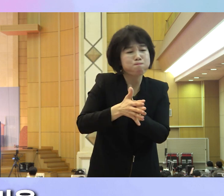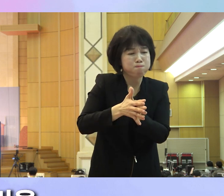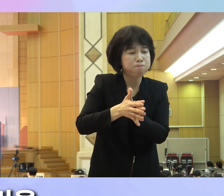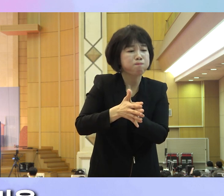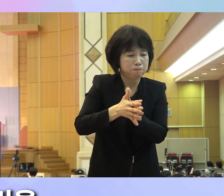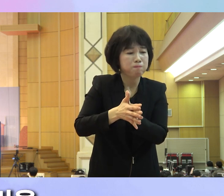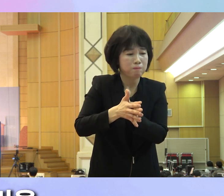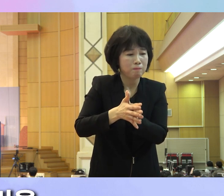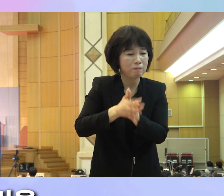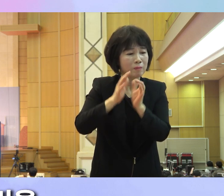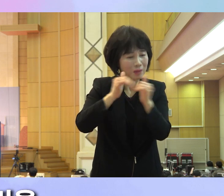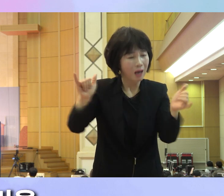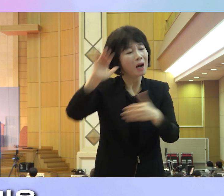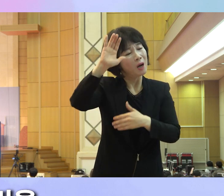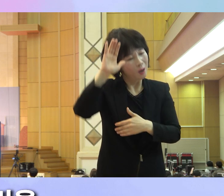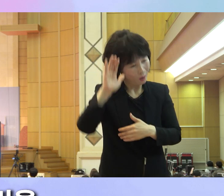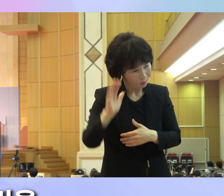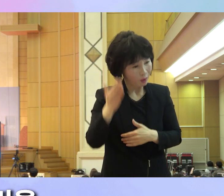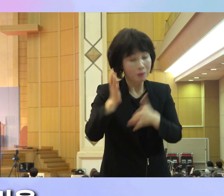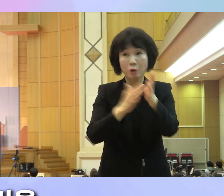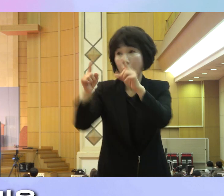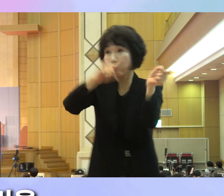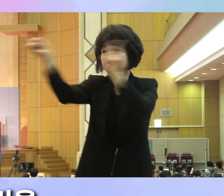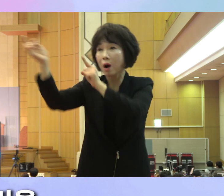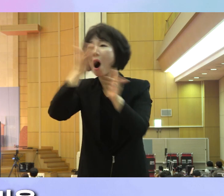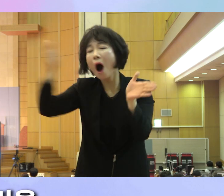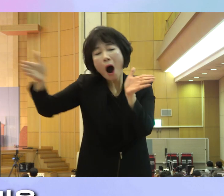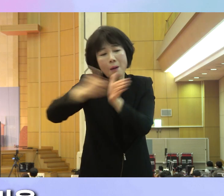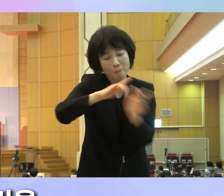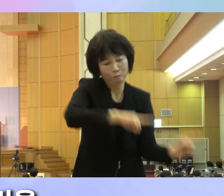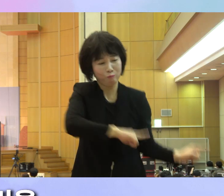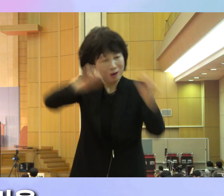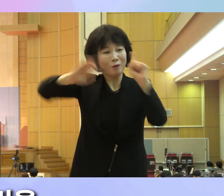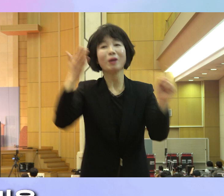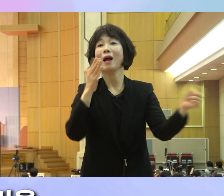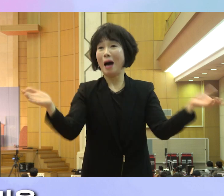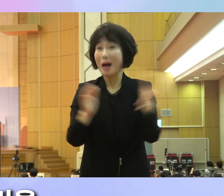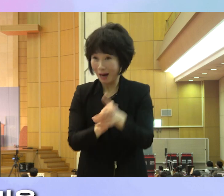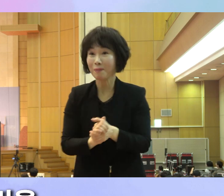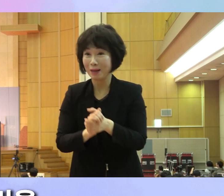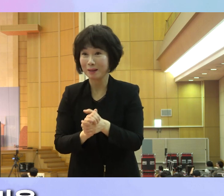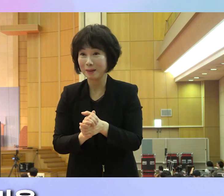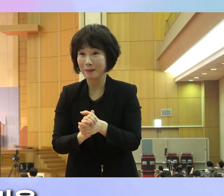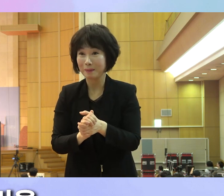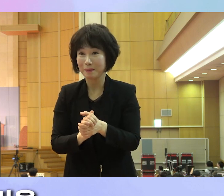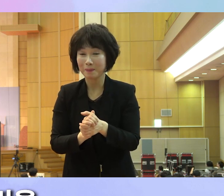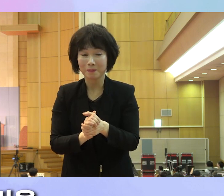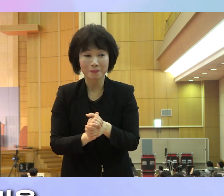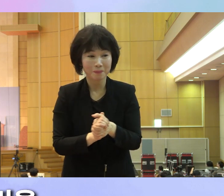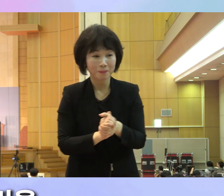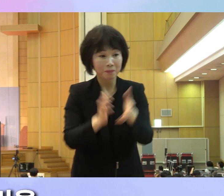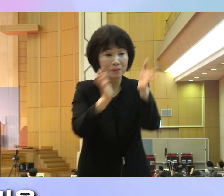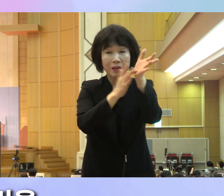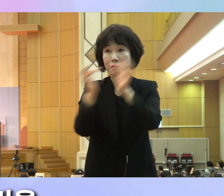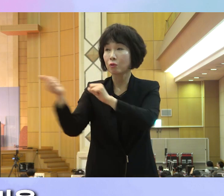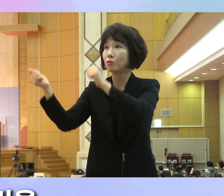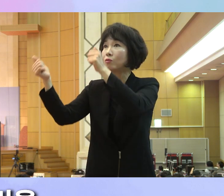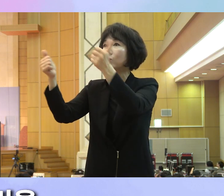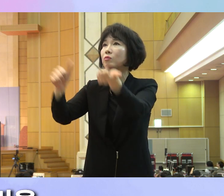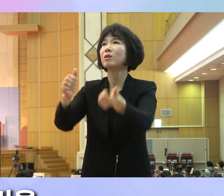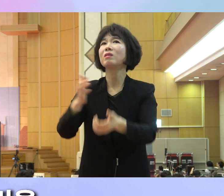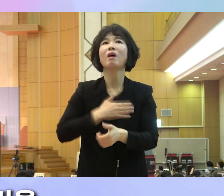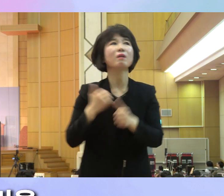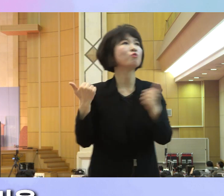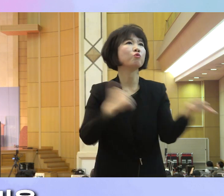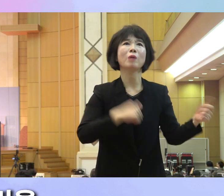본받아 연합한 자가 되리라. 그래서 예수 죽음 본받아서 예수 죽음이 내